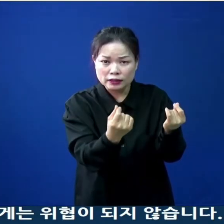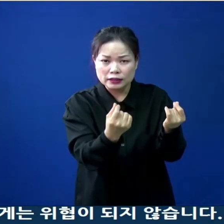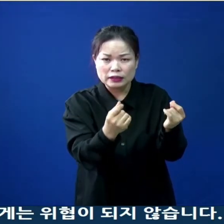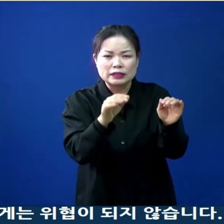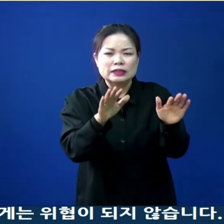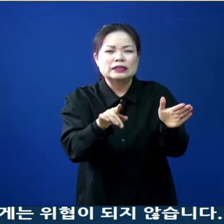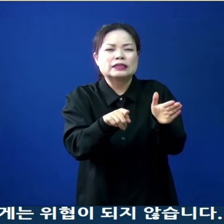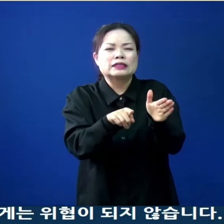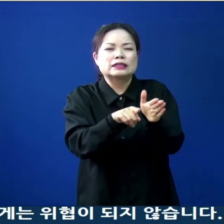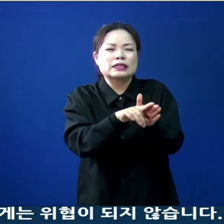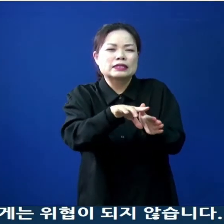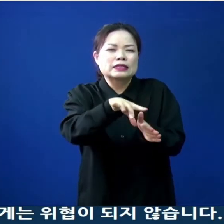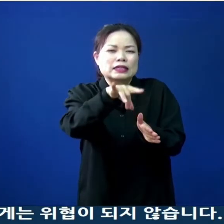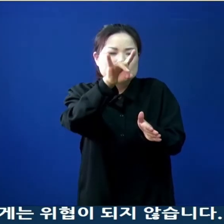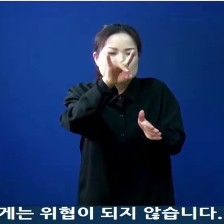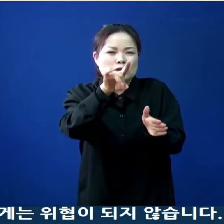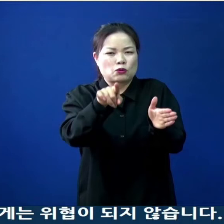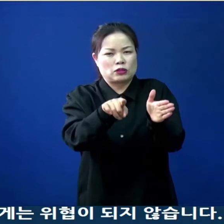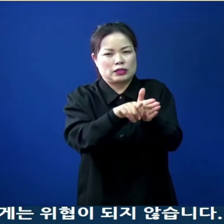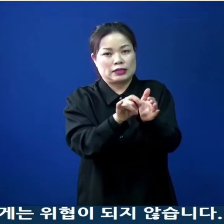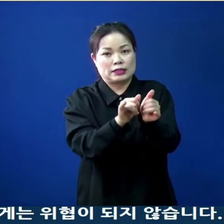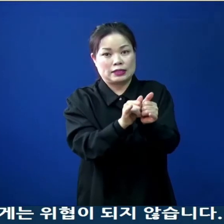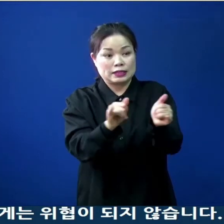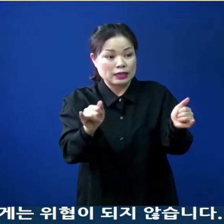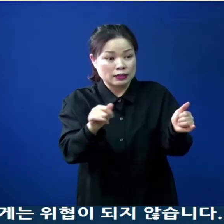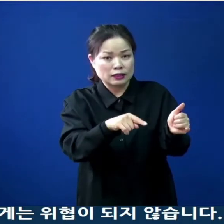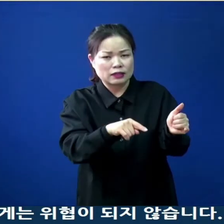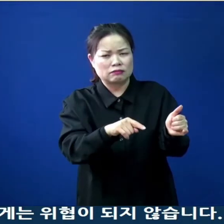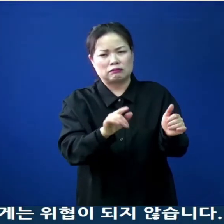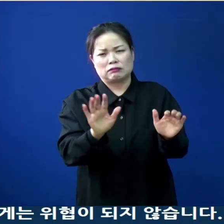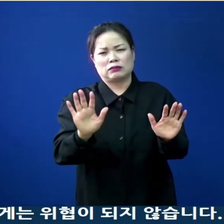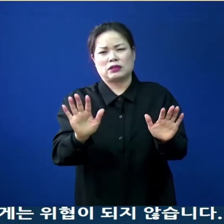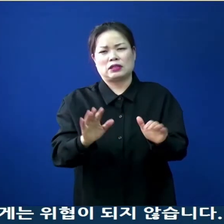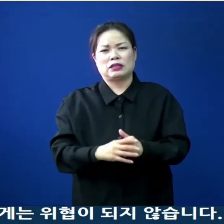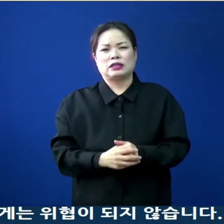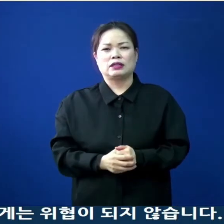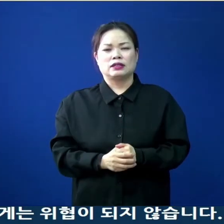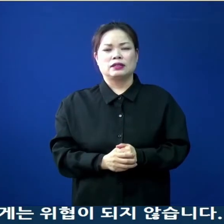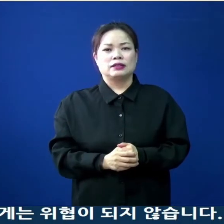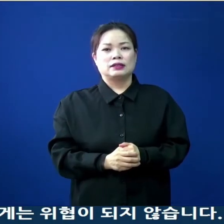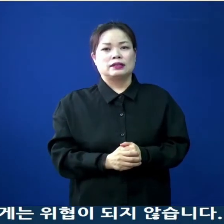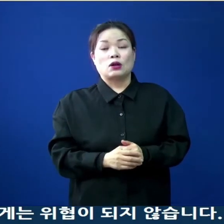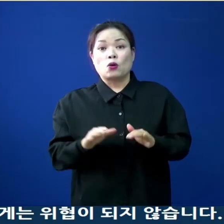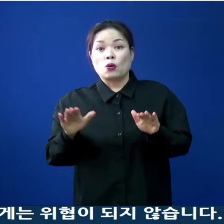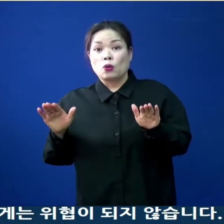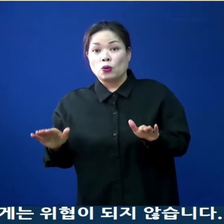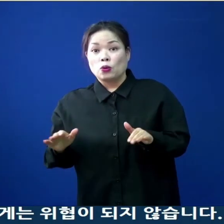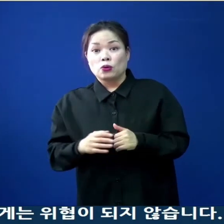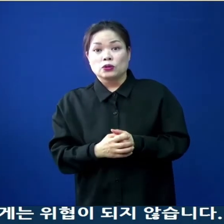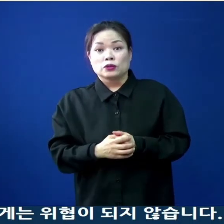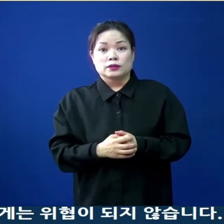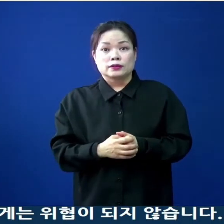걸음마를 시작한 초신자들, 그분들에겐 그렇지 않습니다. 오늘